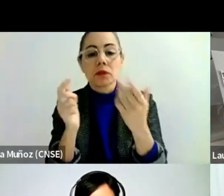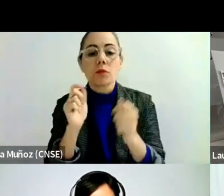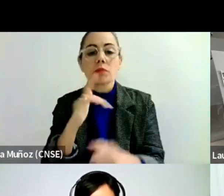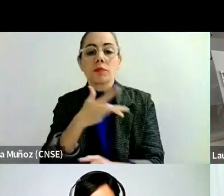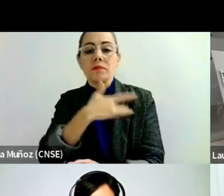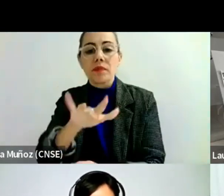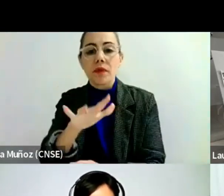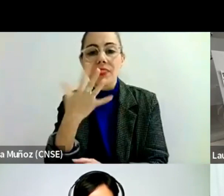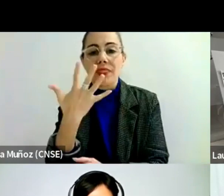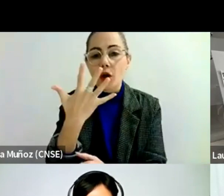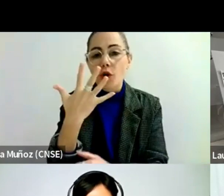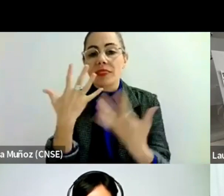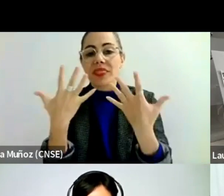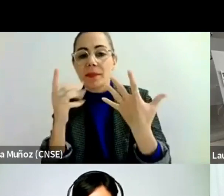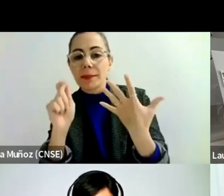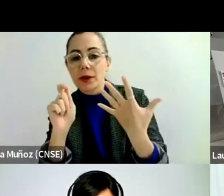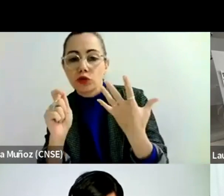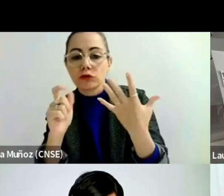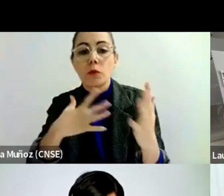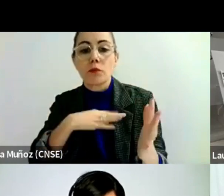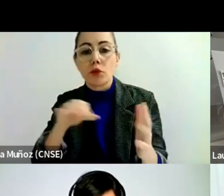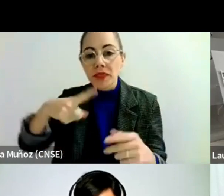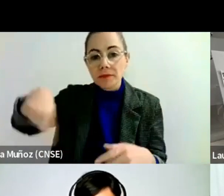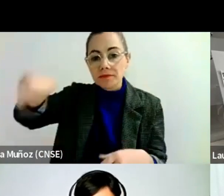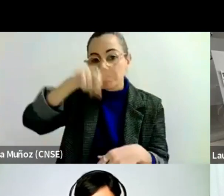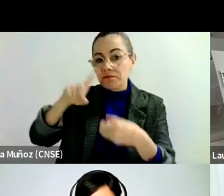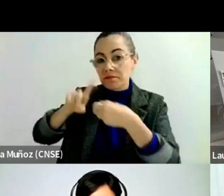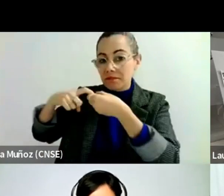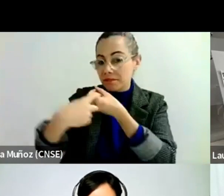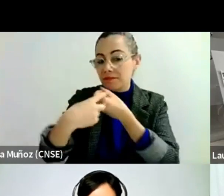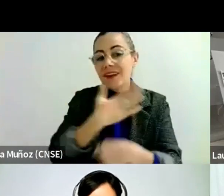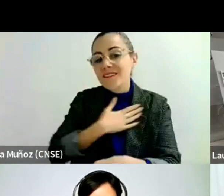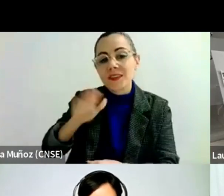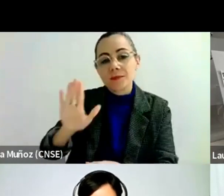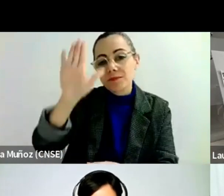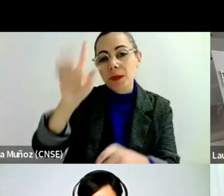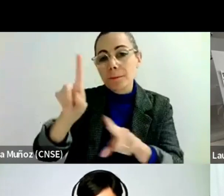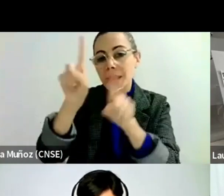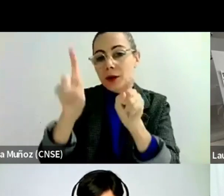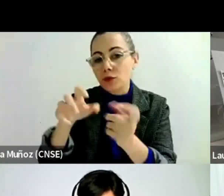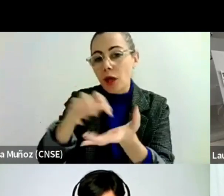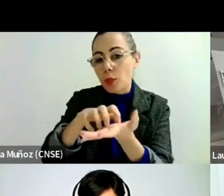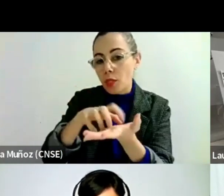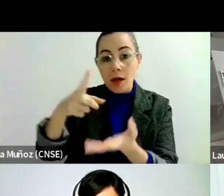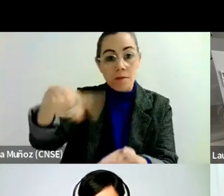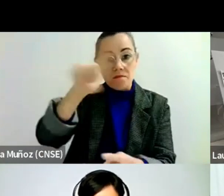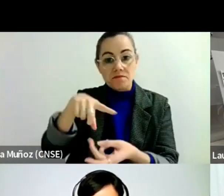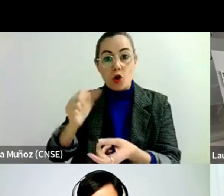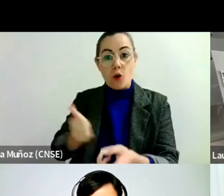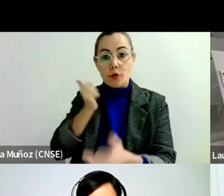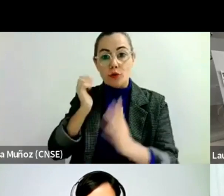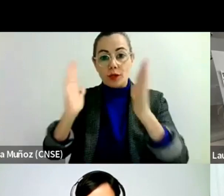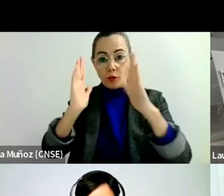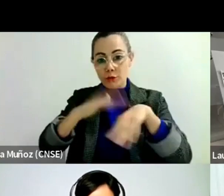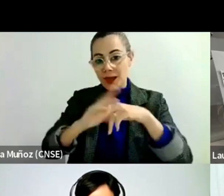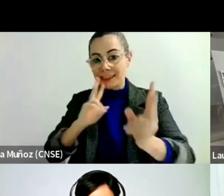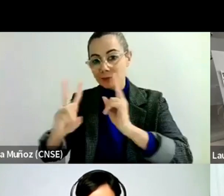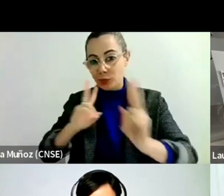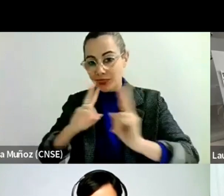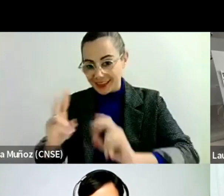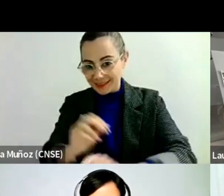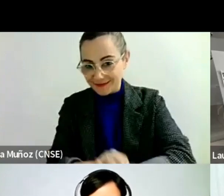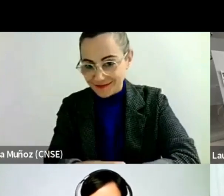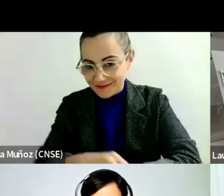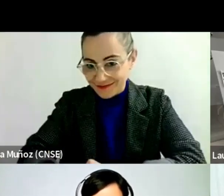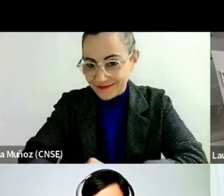ello. Bueno, pues tenemos entre 5 o 10 minutos para que las personas participantes pues, puedan